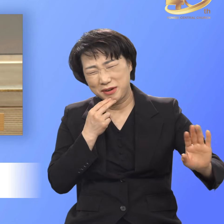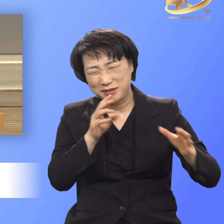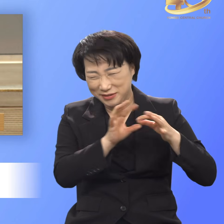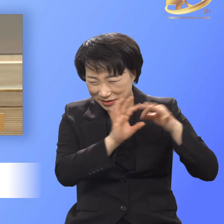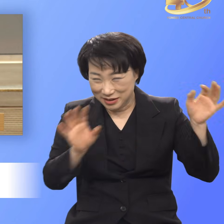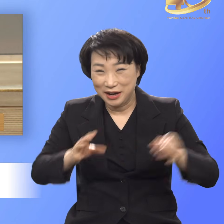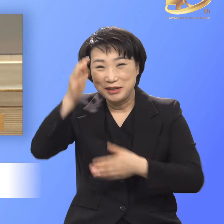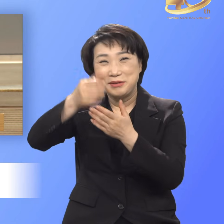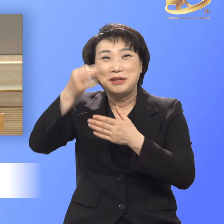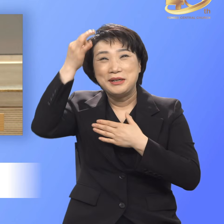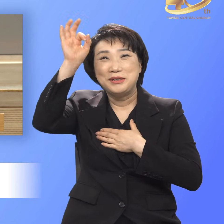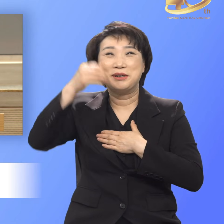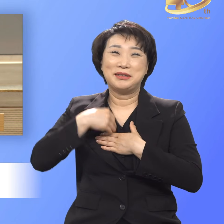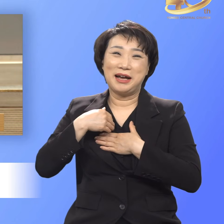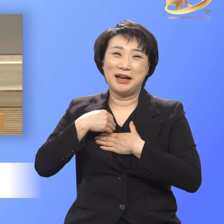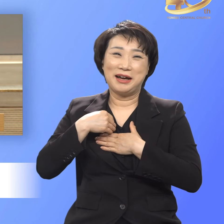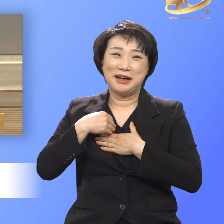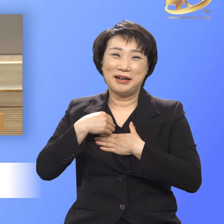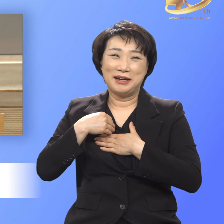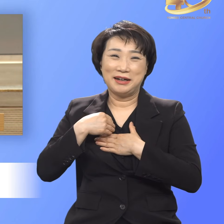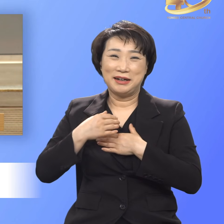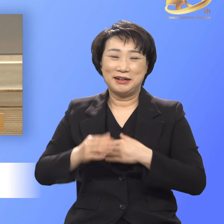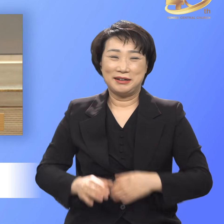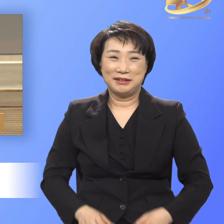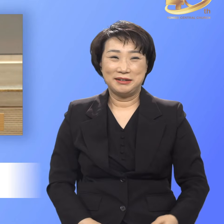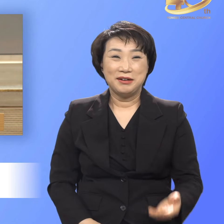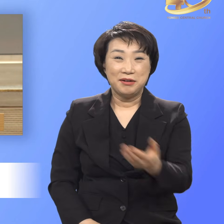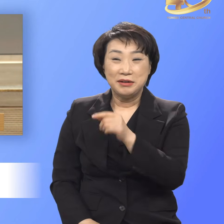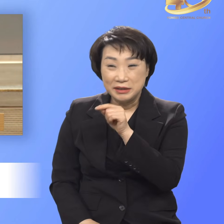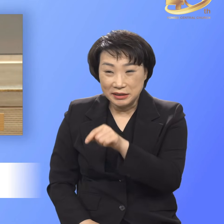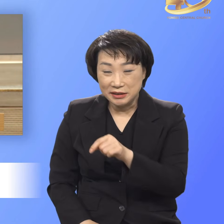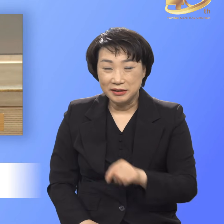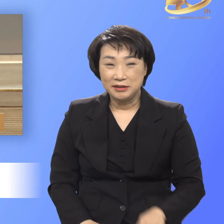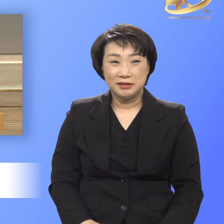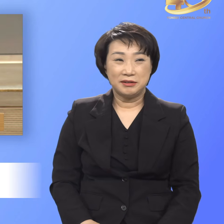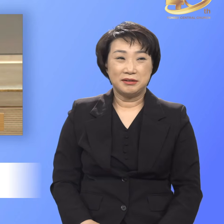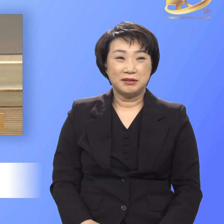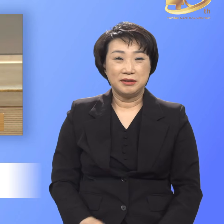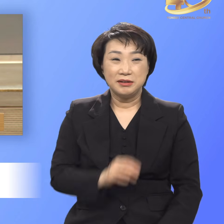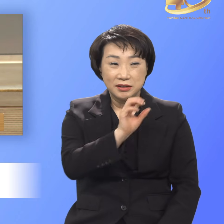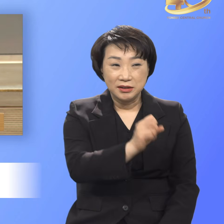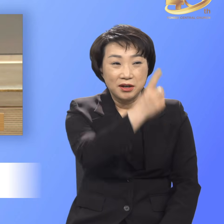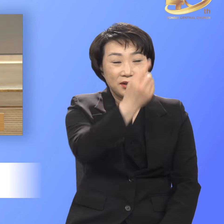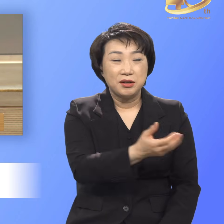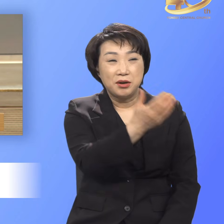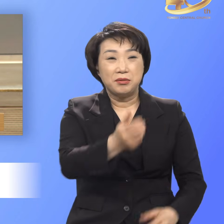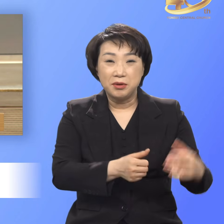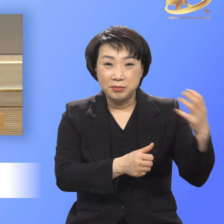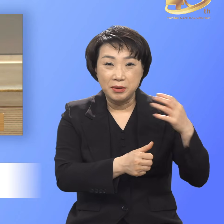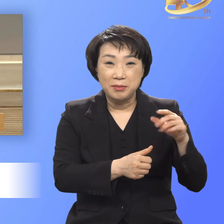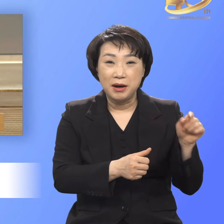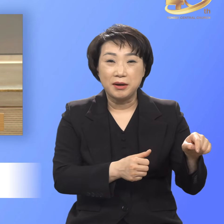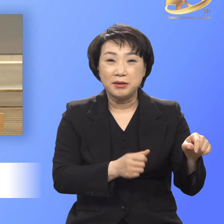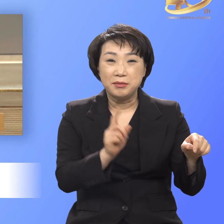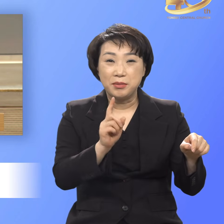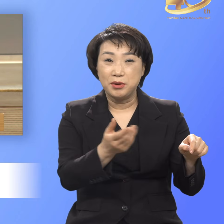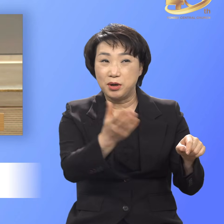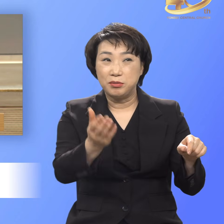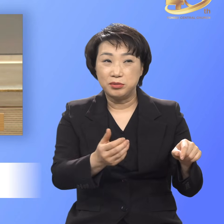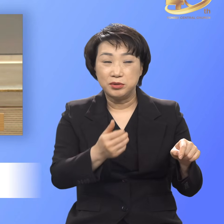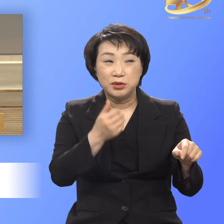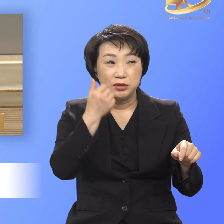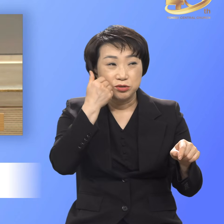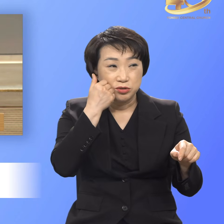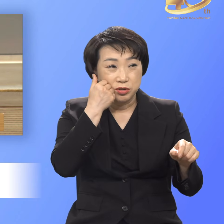하나님이 인정해주고 알아주는데 이런 것 때문에 여러분이 핍박이라는 게